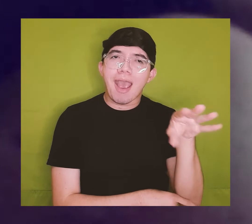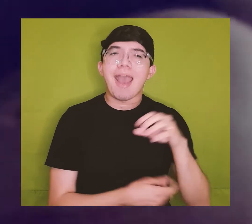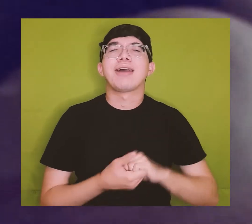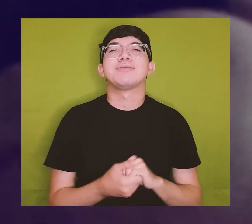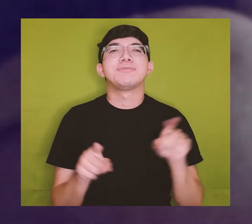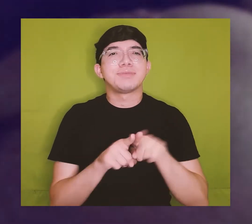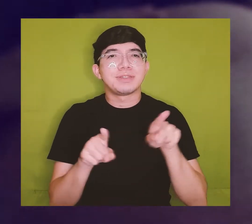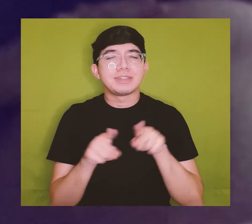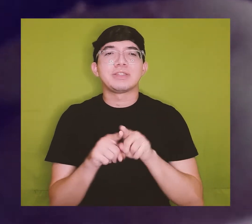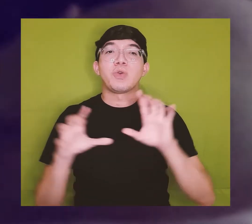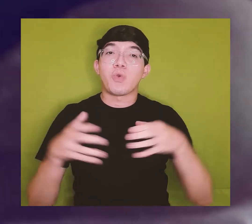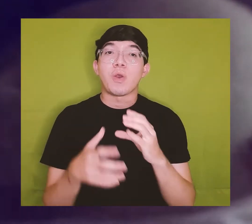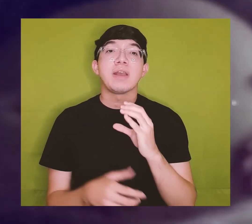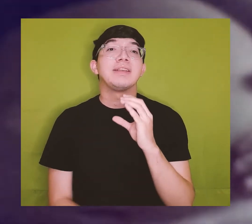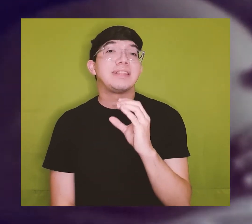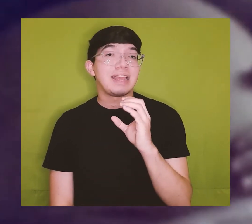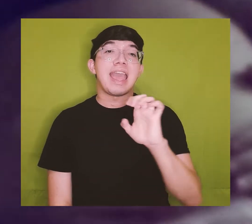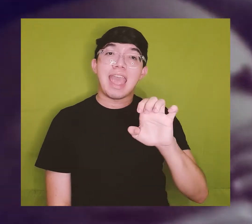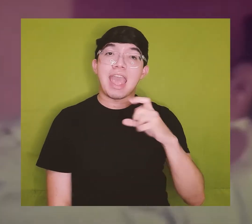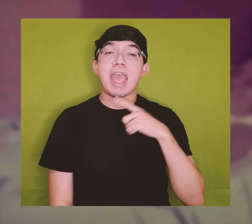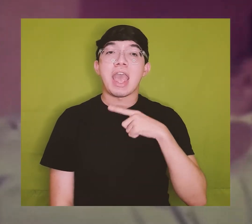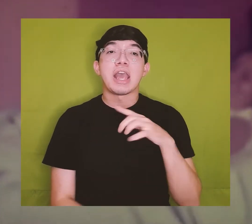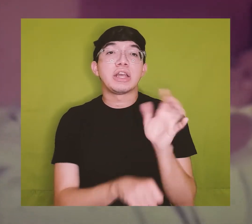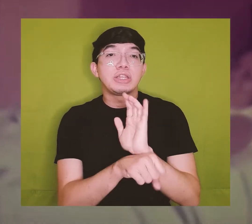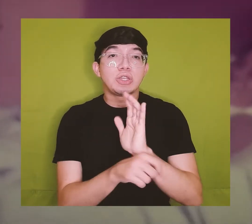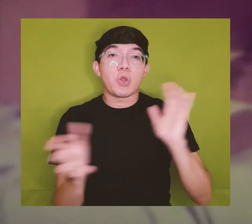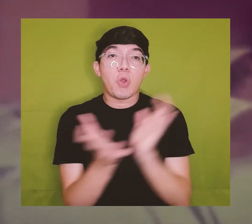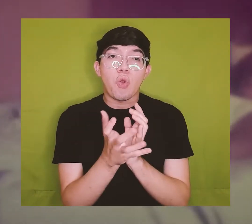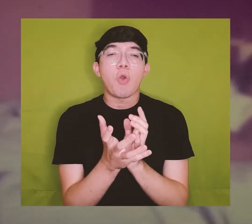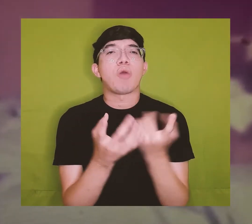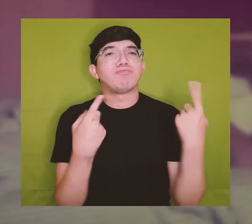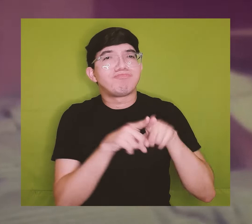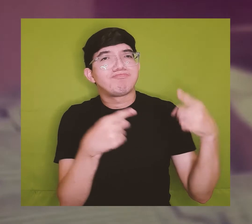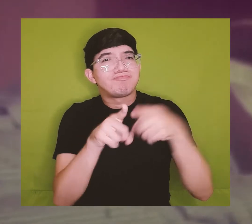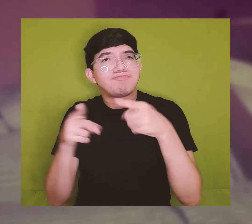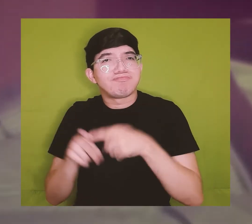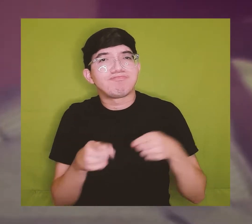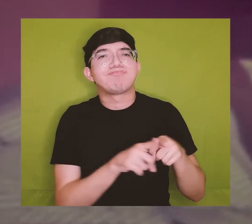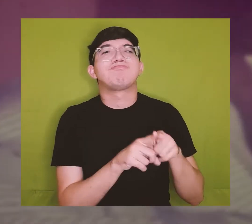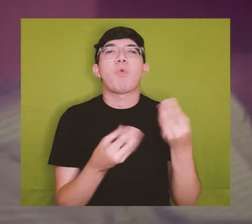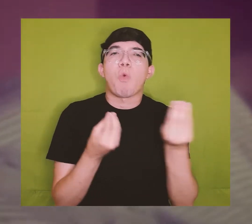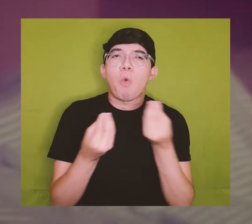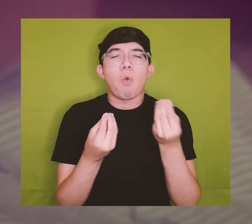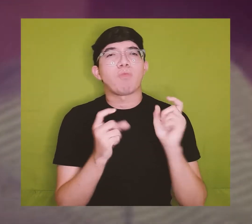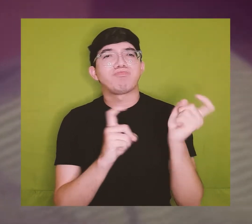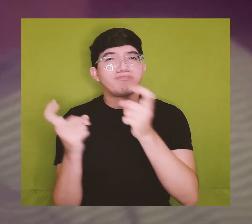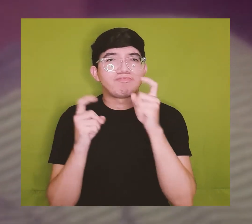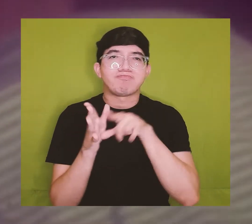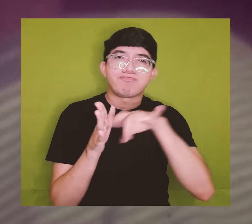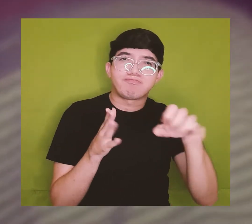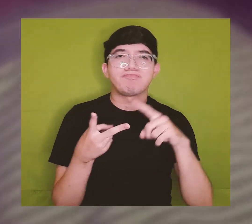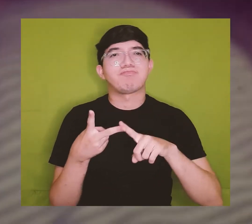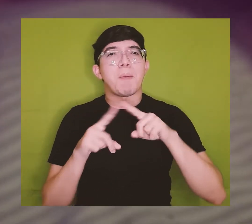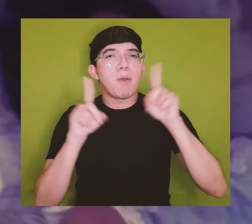participar do Ciclo CE, que nós somos os cineclubes de Fortaleza e do Ceará que se unem politicamente para pautar edital, pautar